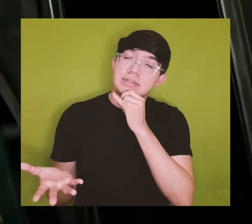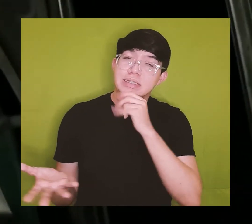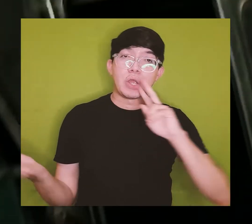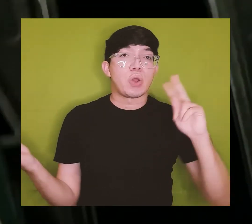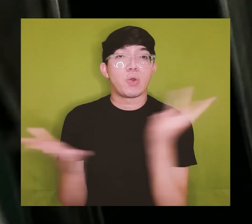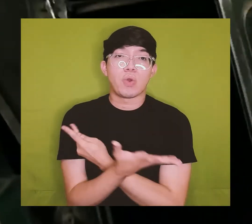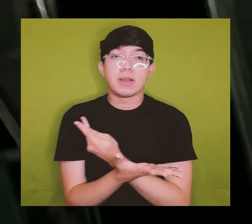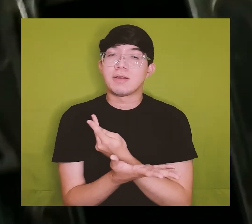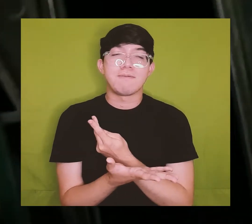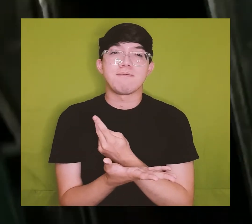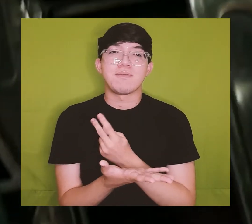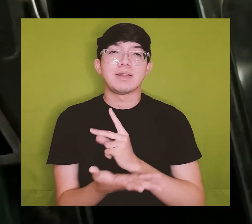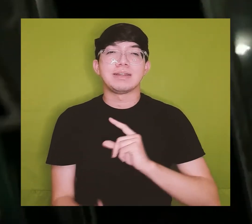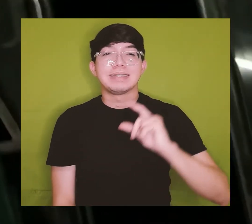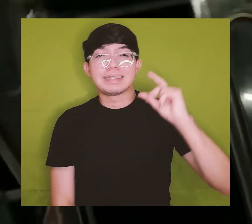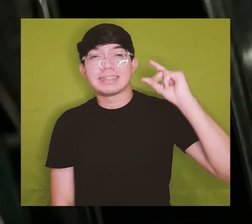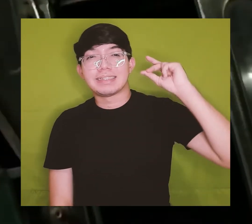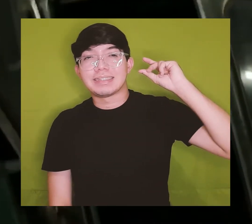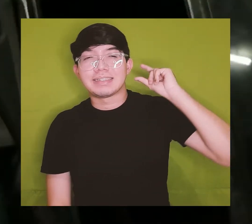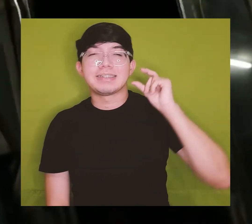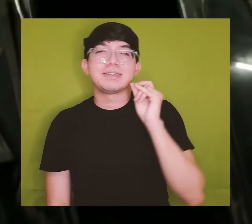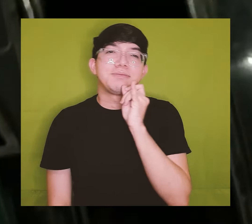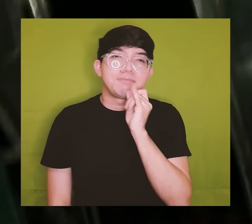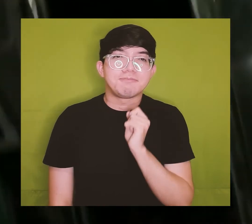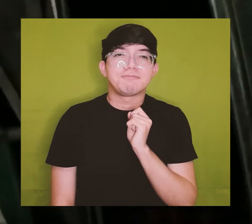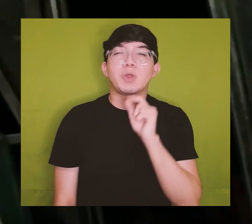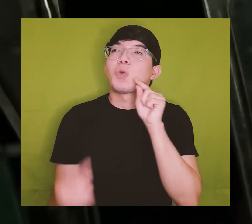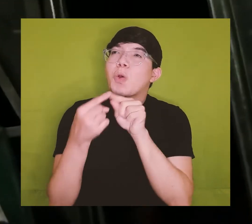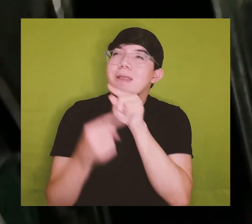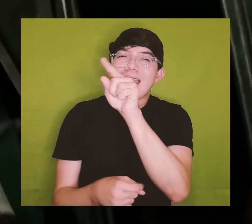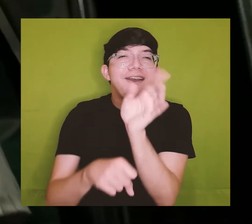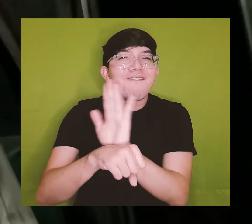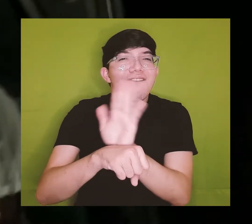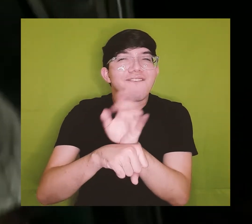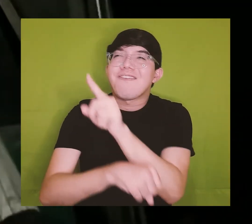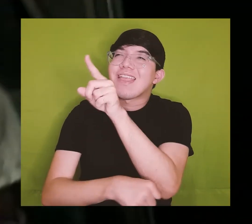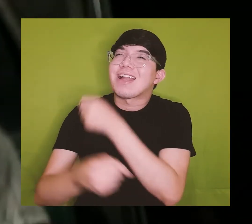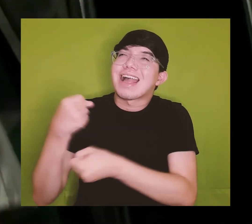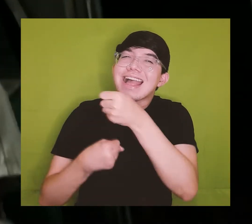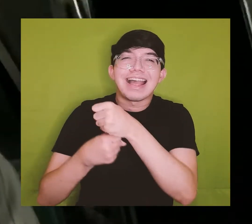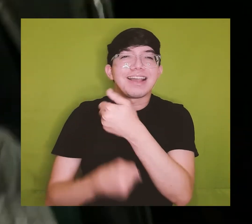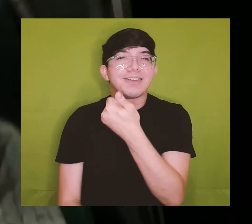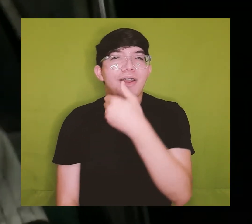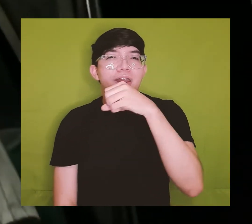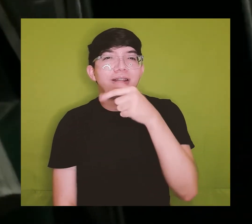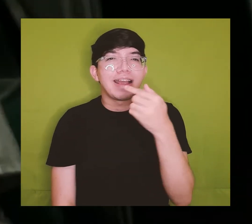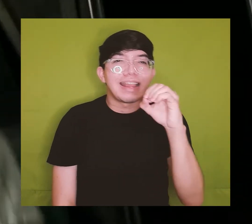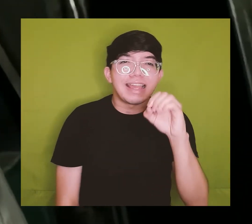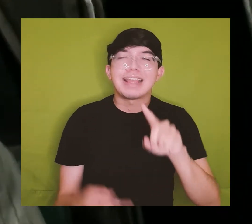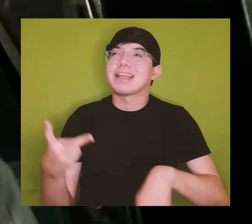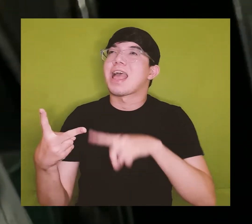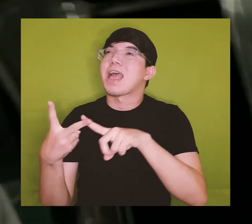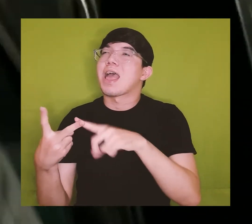que aconteceu, sei lá, aqueles registros do filme sejam nos anos 70 e 80, essa tradição se manteve. E